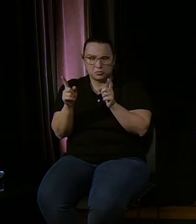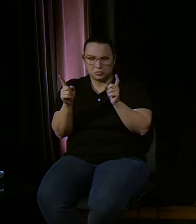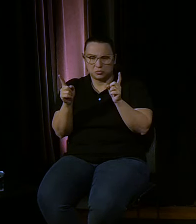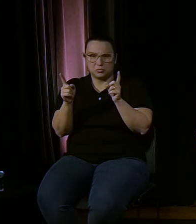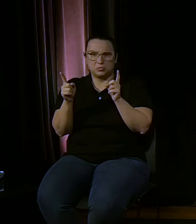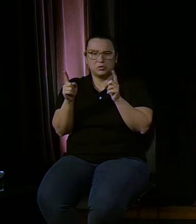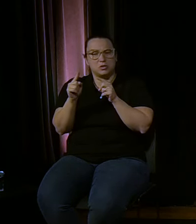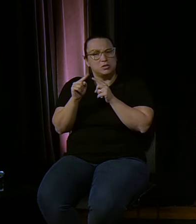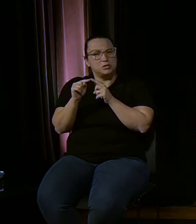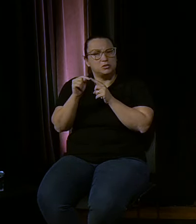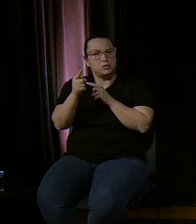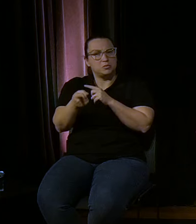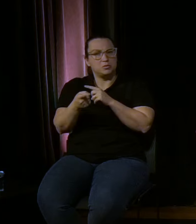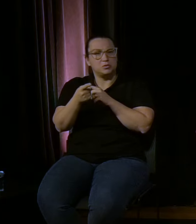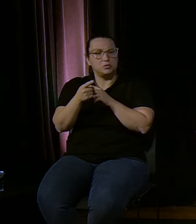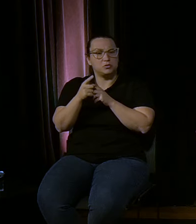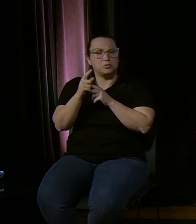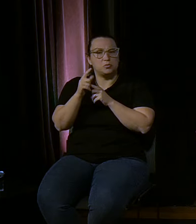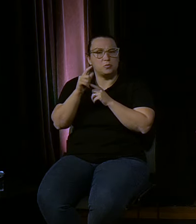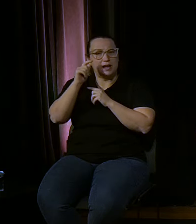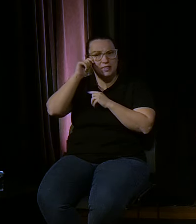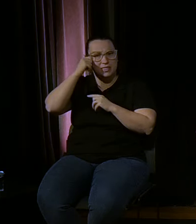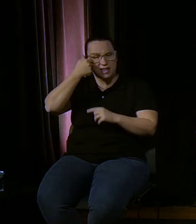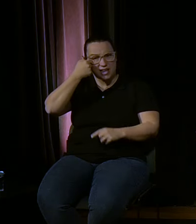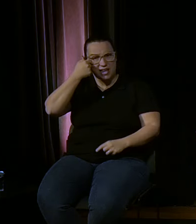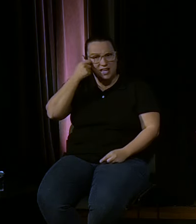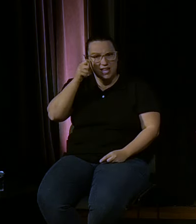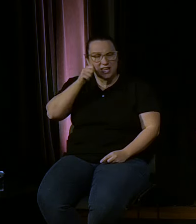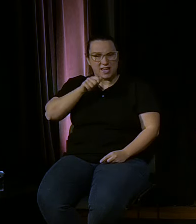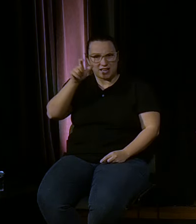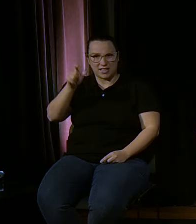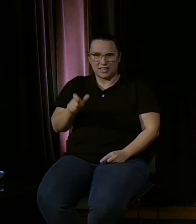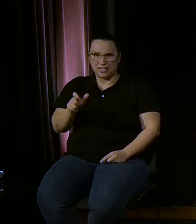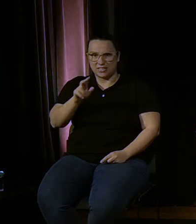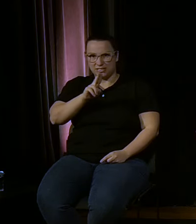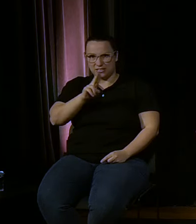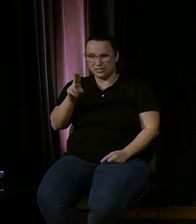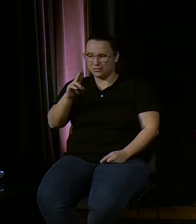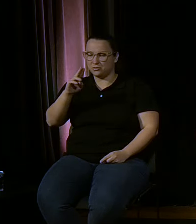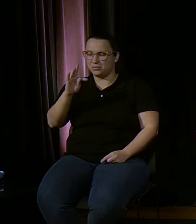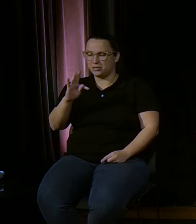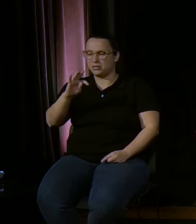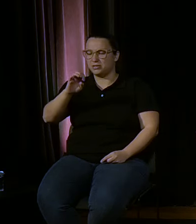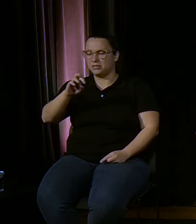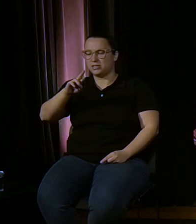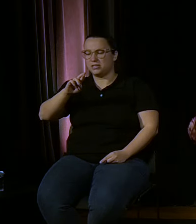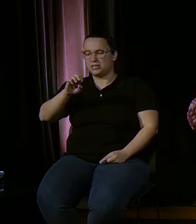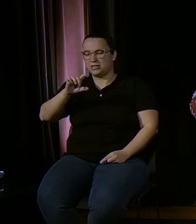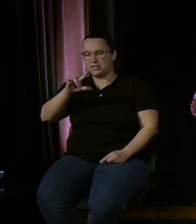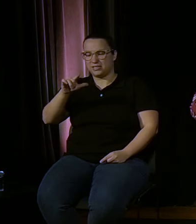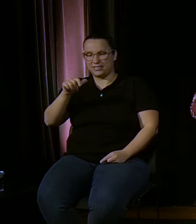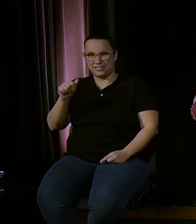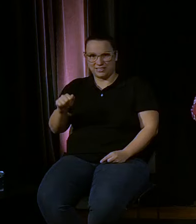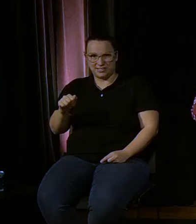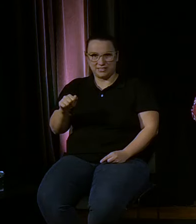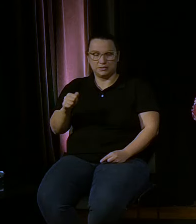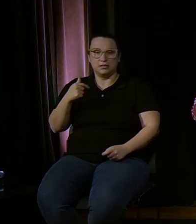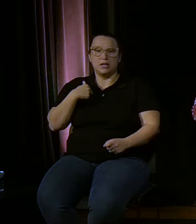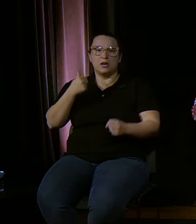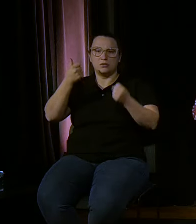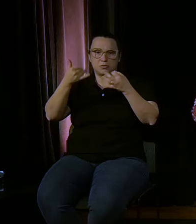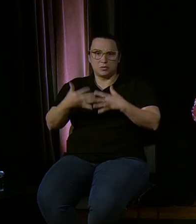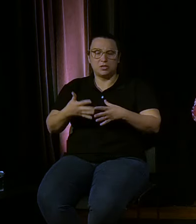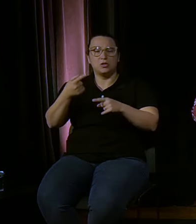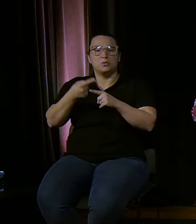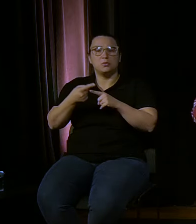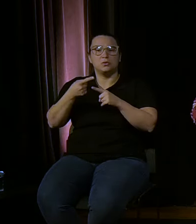temporalmente depois de Uma Negra Chamada Tereza. E eu digo isso porque essa dimensão